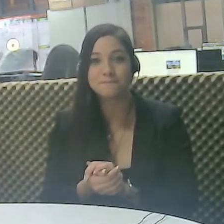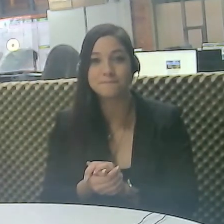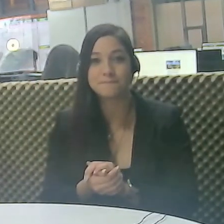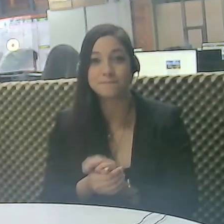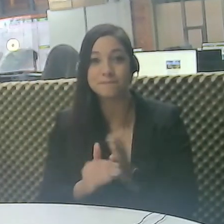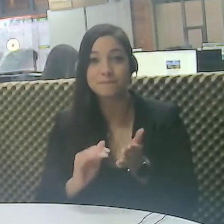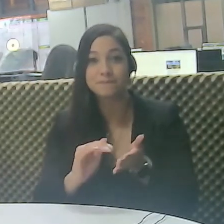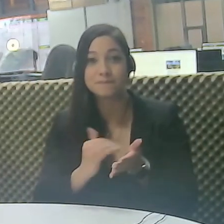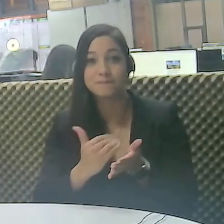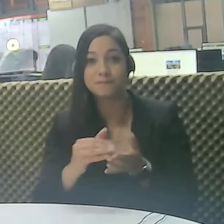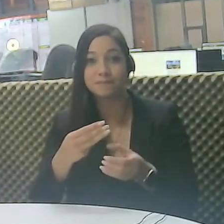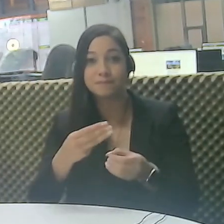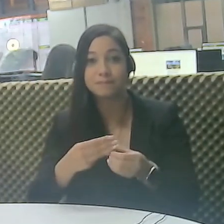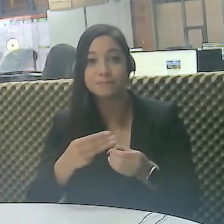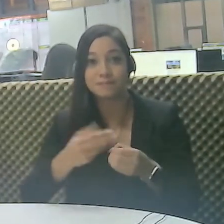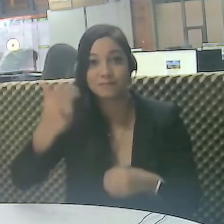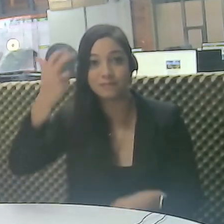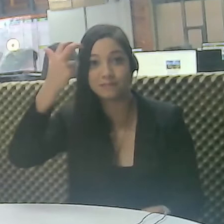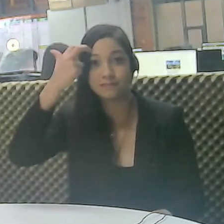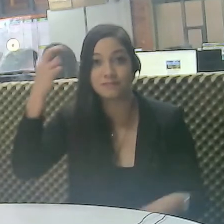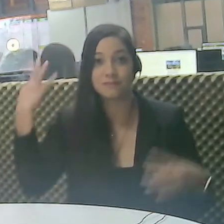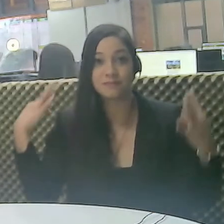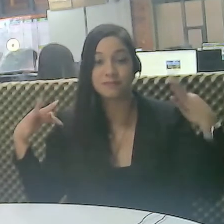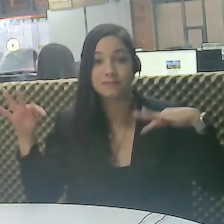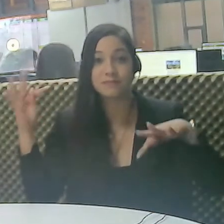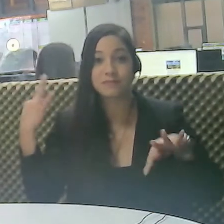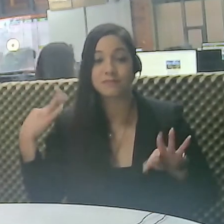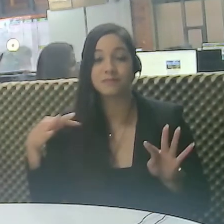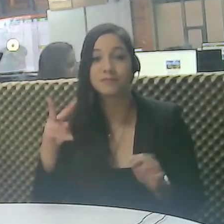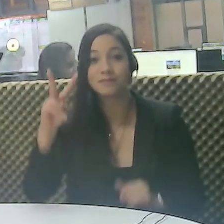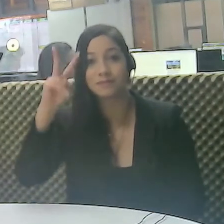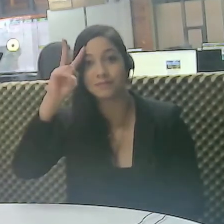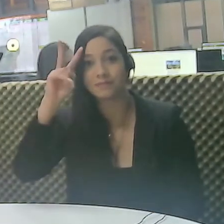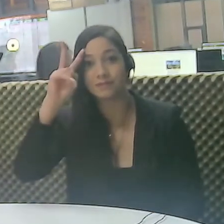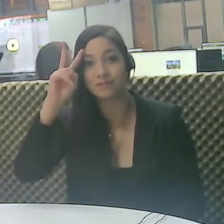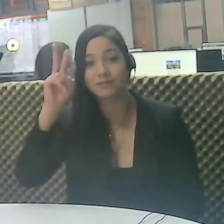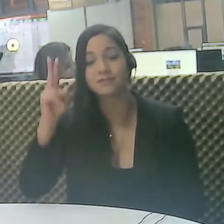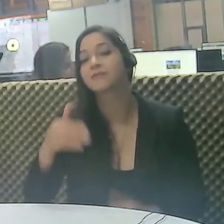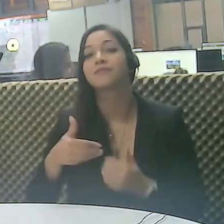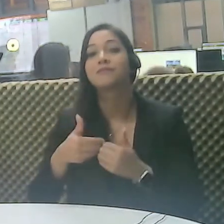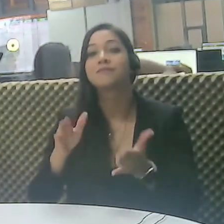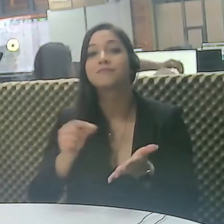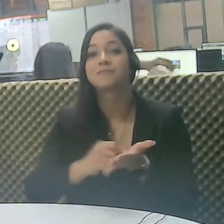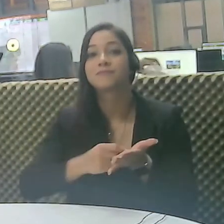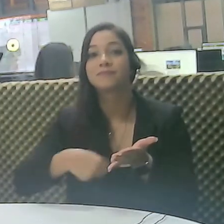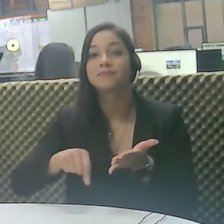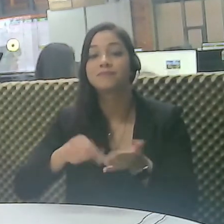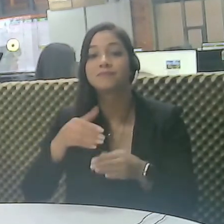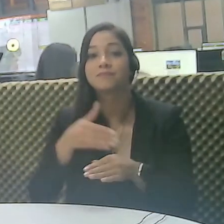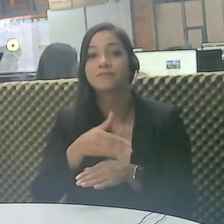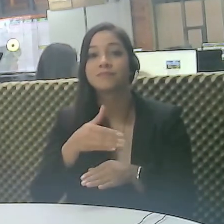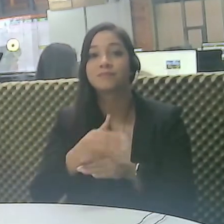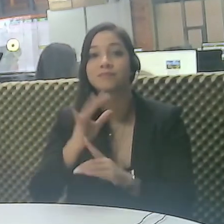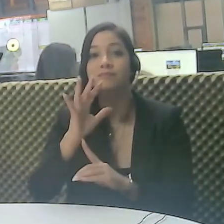A Secretaria Municipal de Cultura e Turismo abre na próxima segunda-feira as inscrições para a utilização do